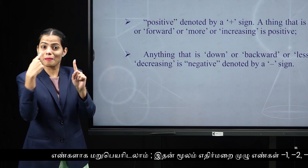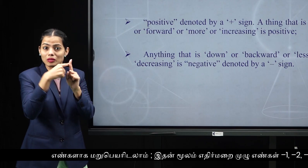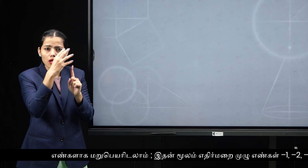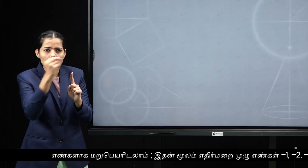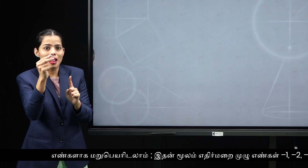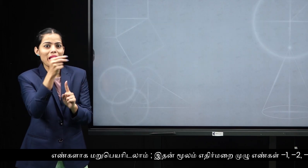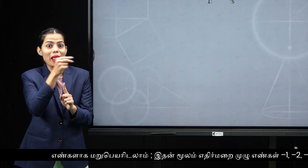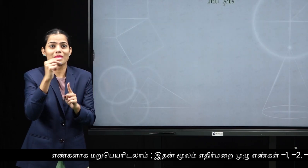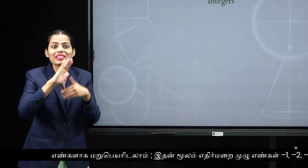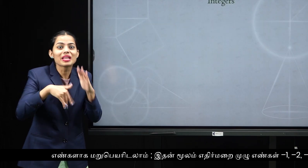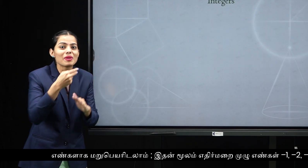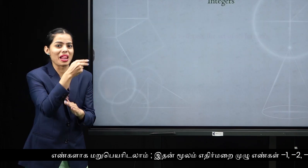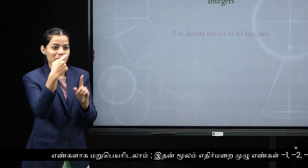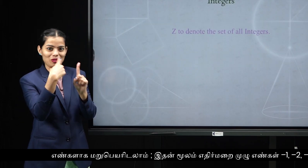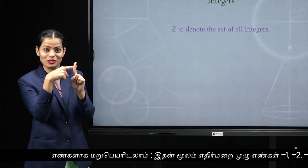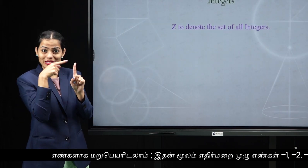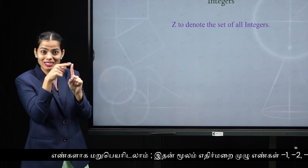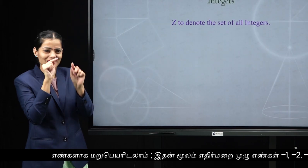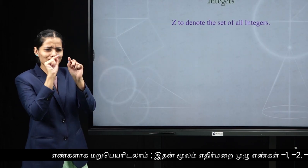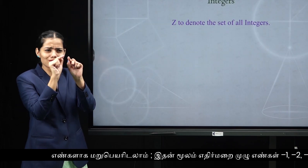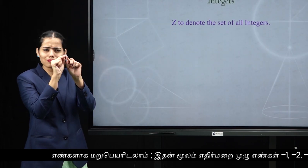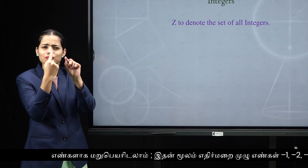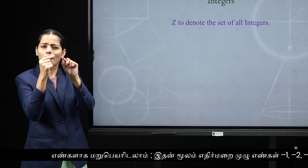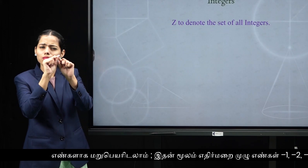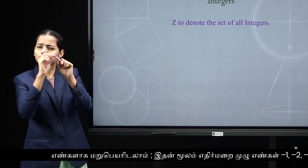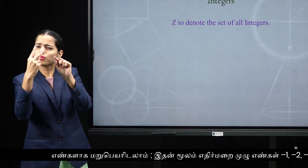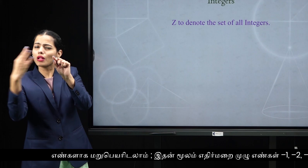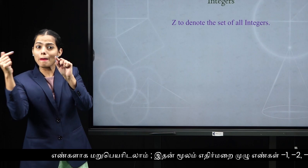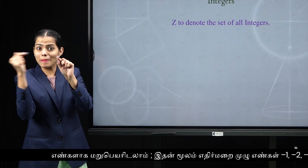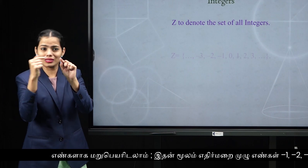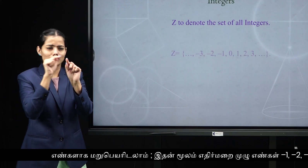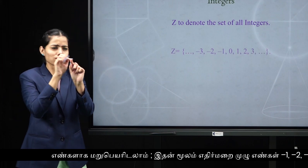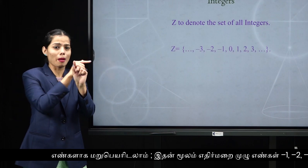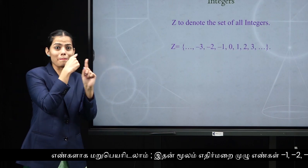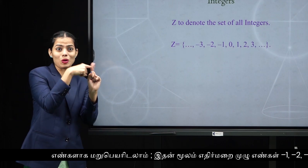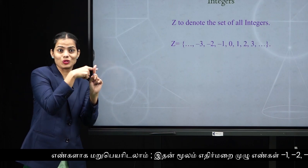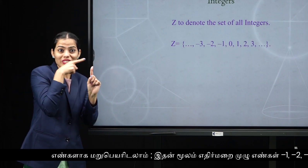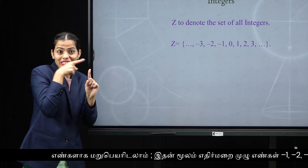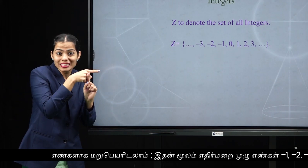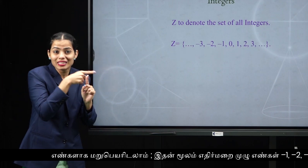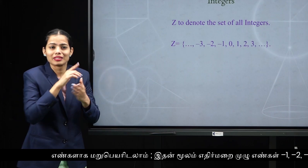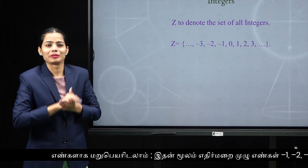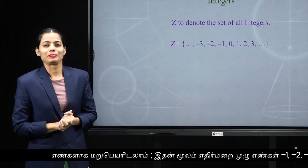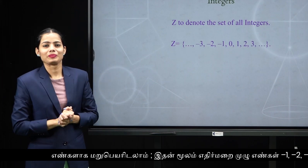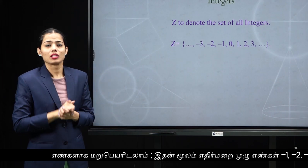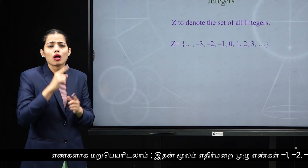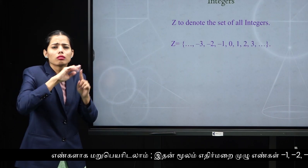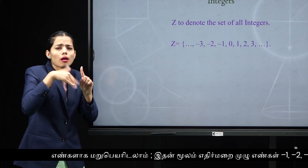எண்களாக மறுபெயரிடலாம். இதன் மூலம் எதிர்மறை முழு எண்கள் கழித்தல் 1, கழித்தல் 2,